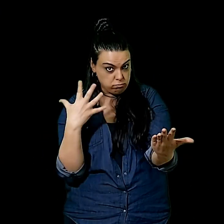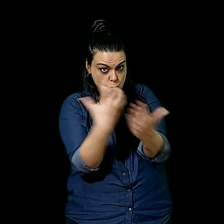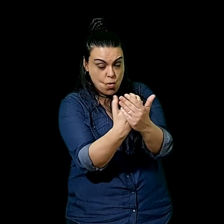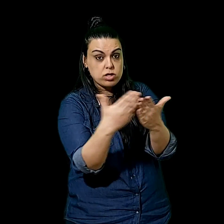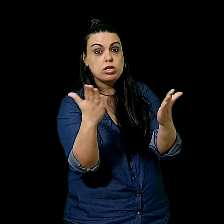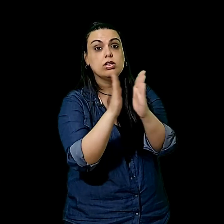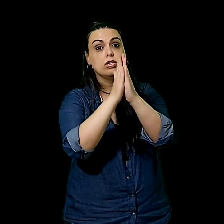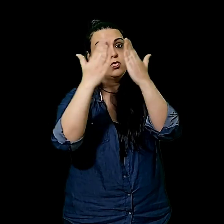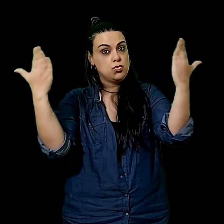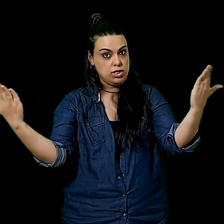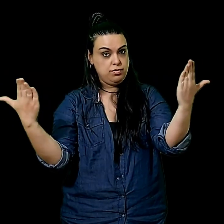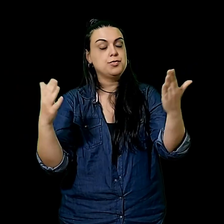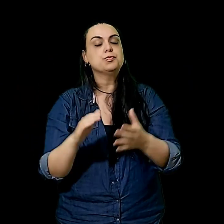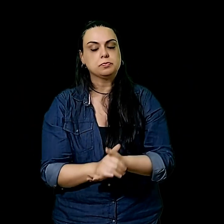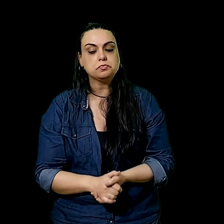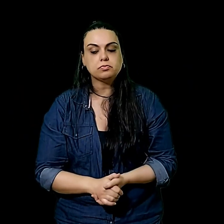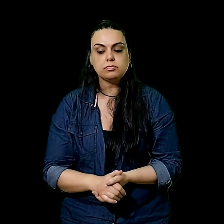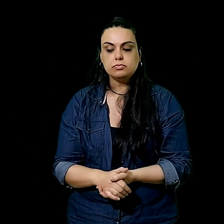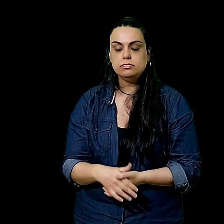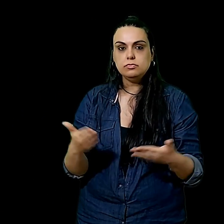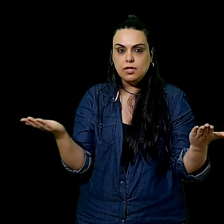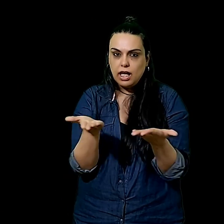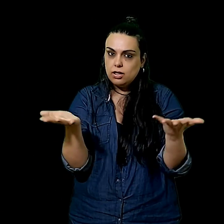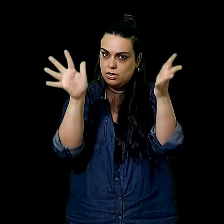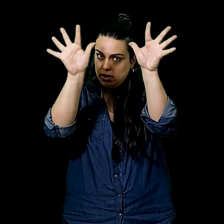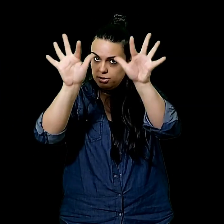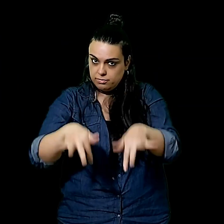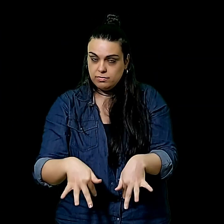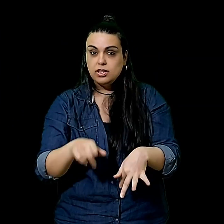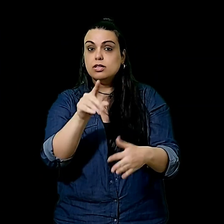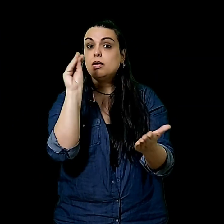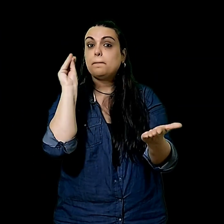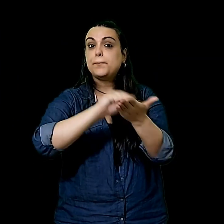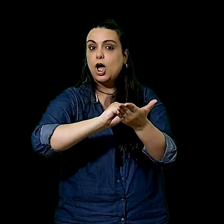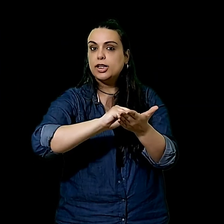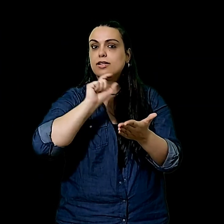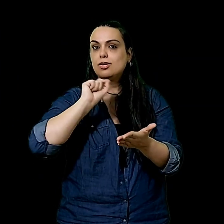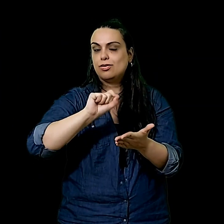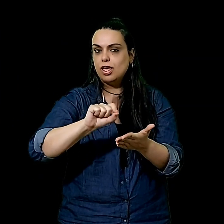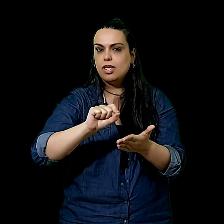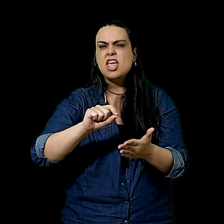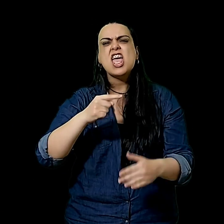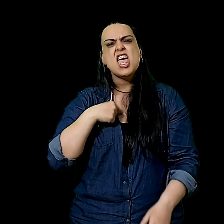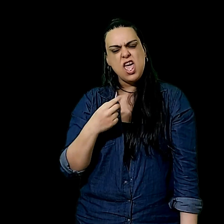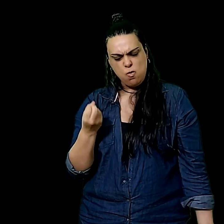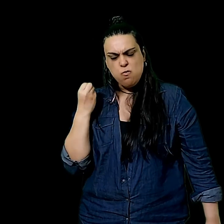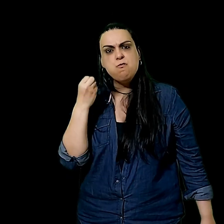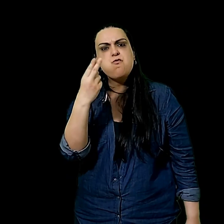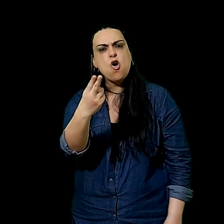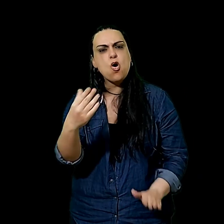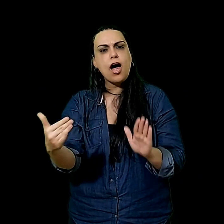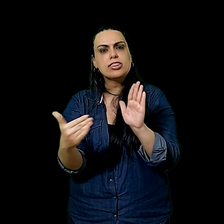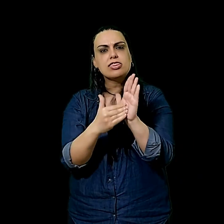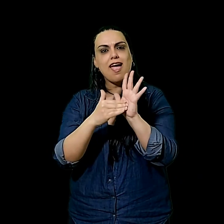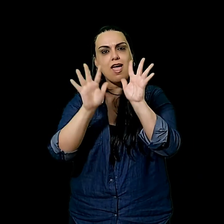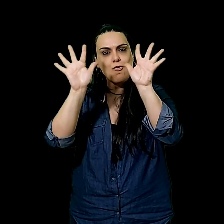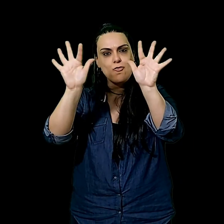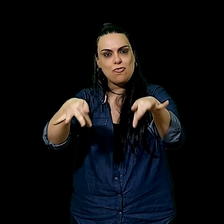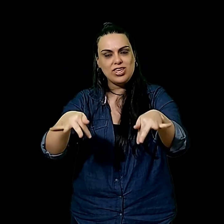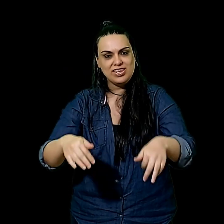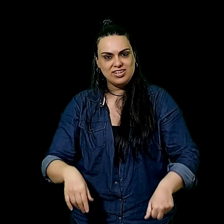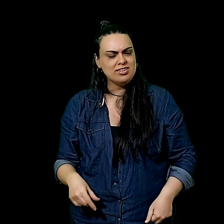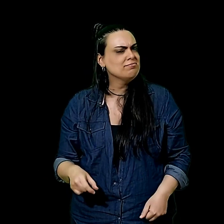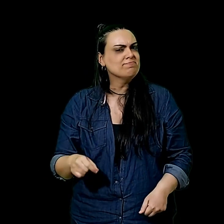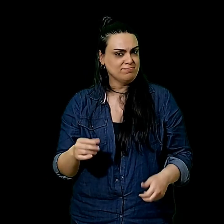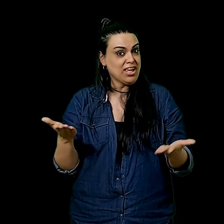agora. Escreva isso aí que eu vou lhe dizer agora. Eu vou até o fim. Para fechar